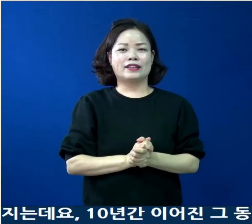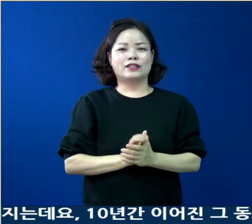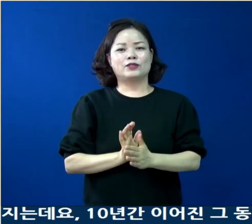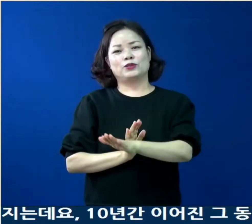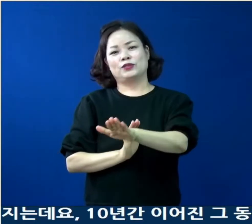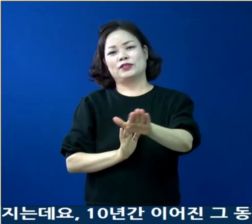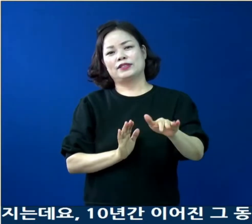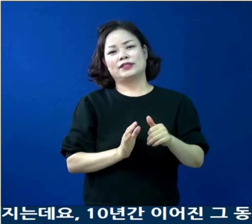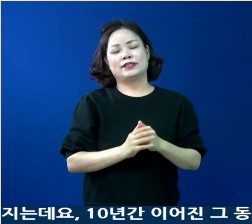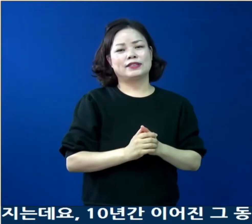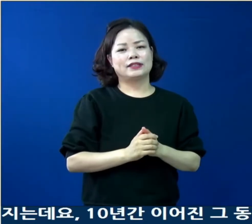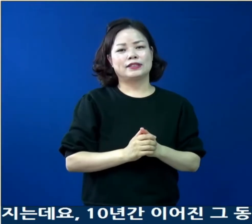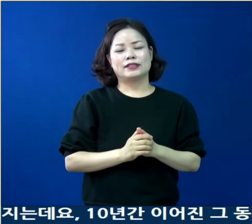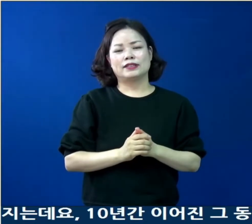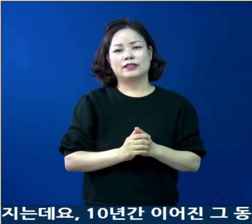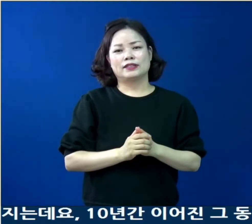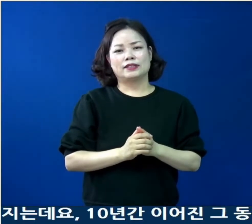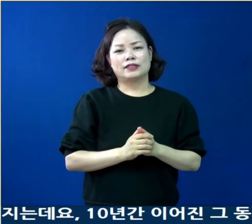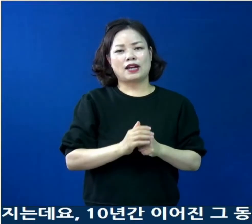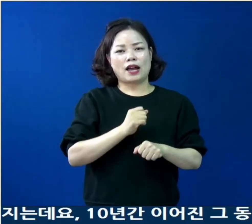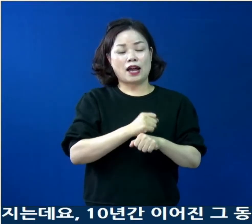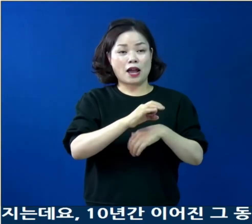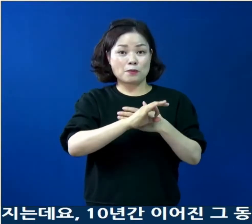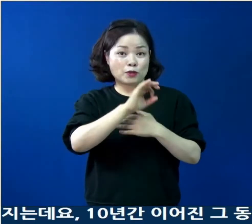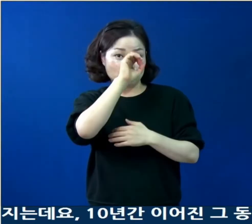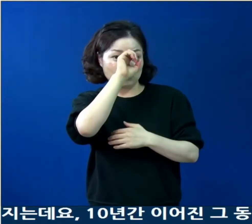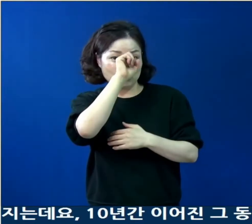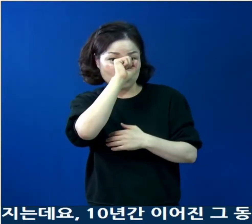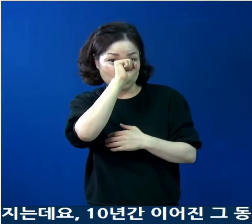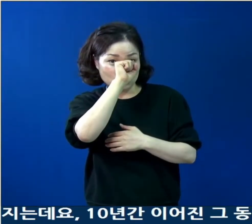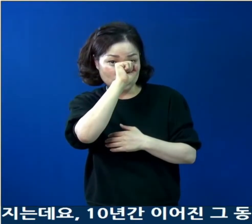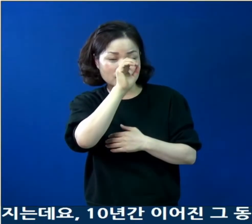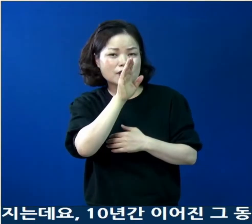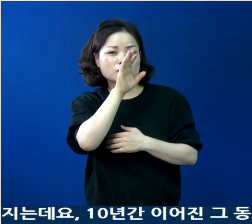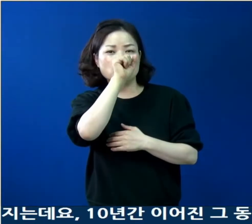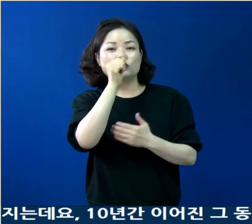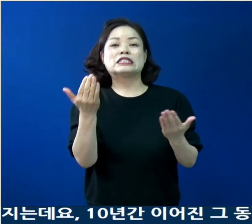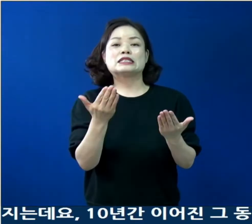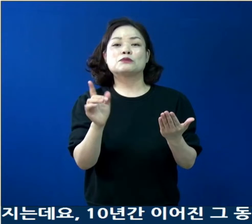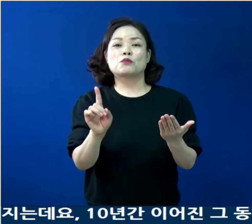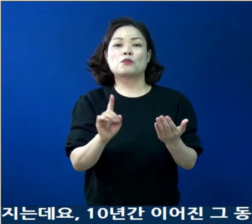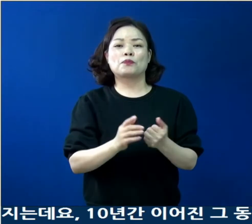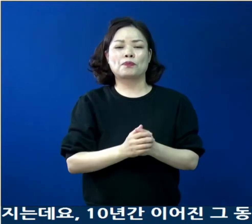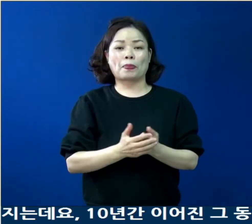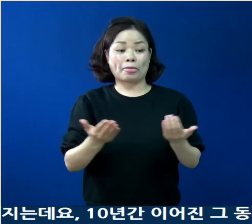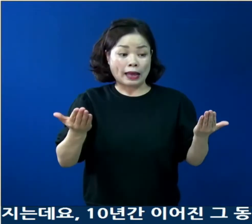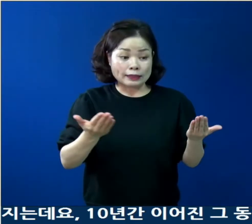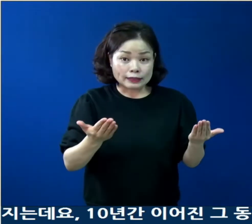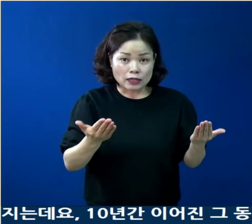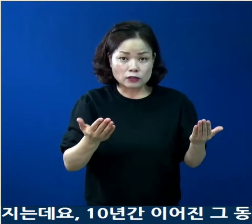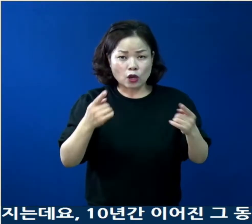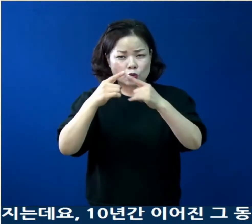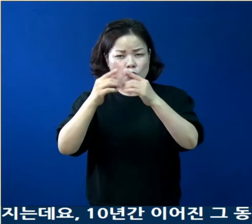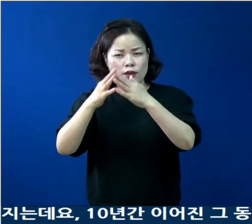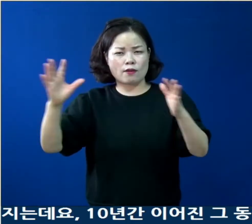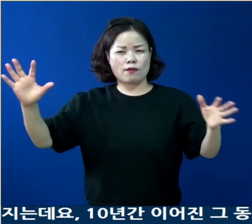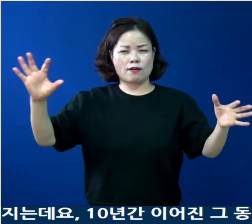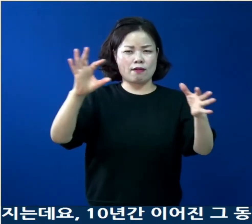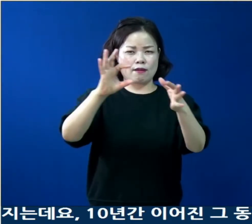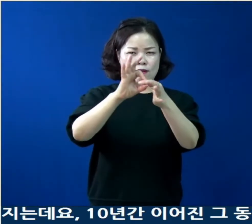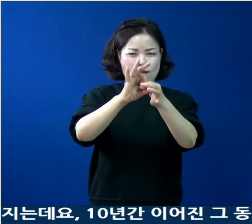우리가 하면 참 좋은 일 중에 하나가 뭐냐면요, 사역자와 교회를